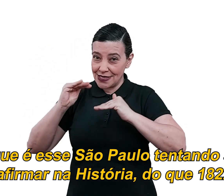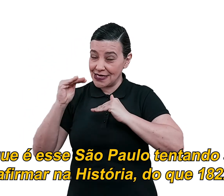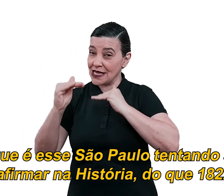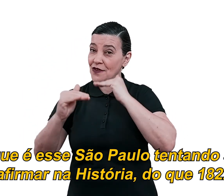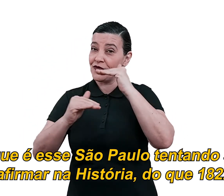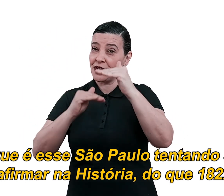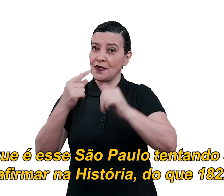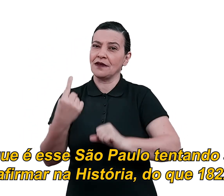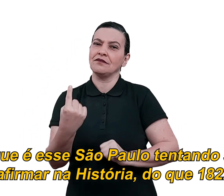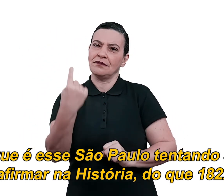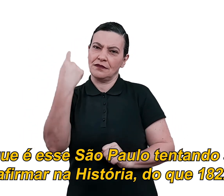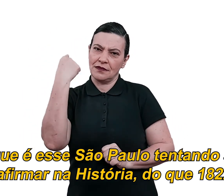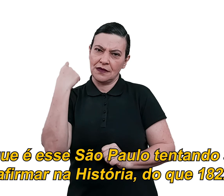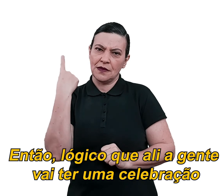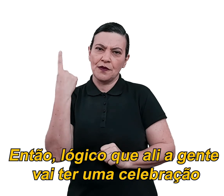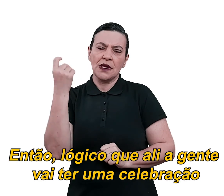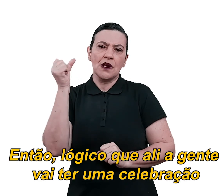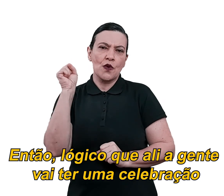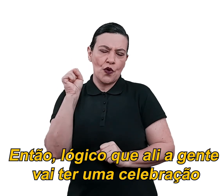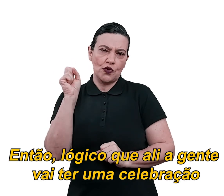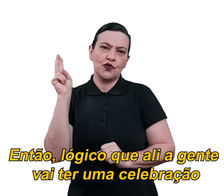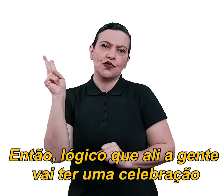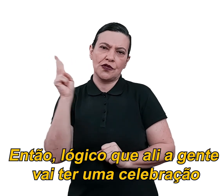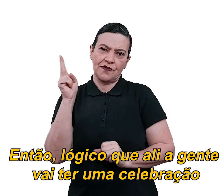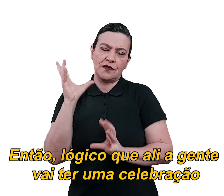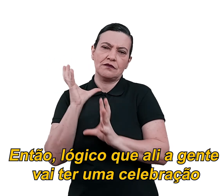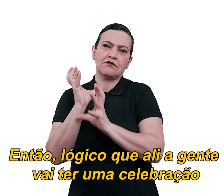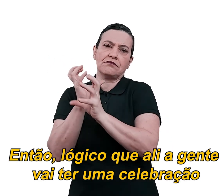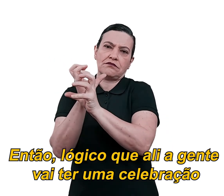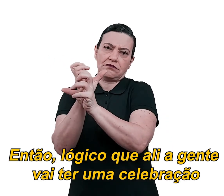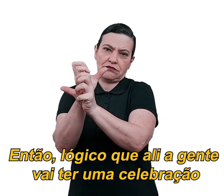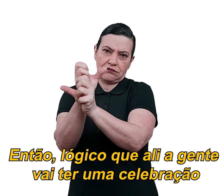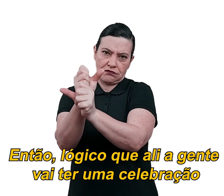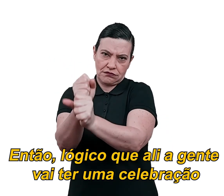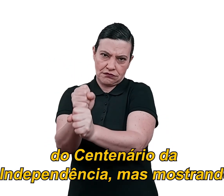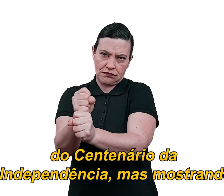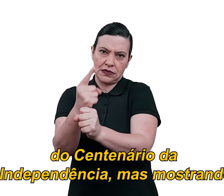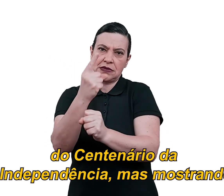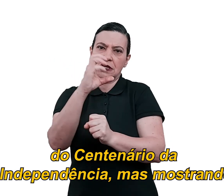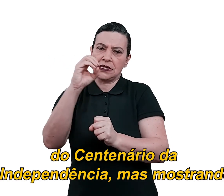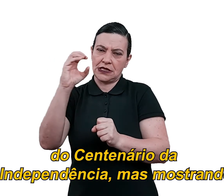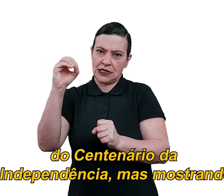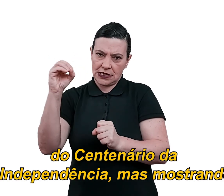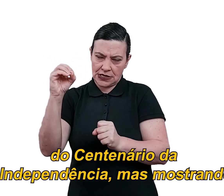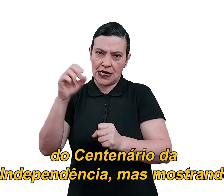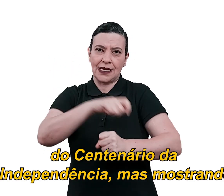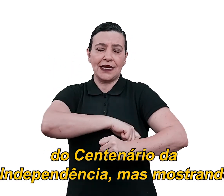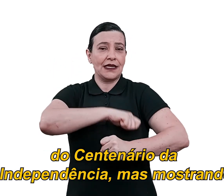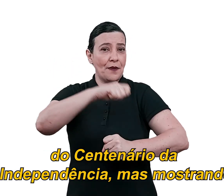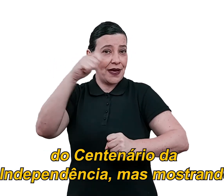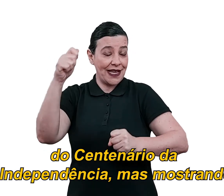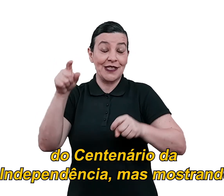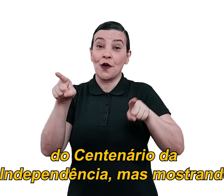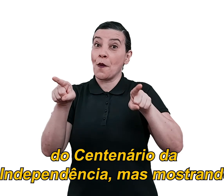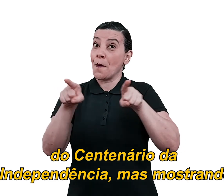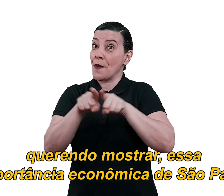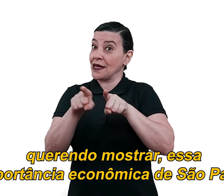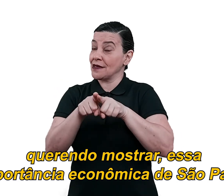história, do que 1822. Né? Então, lógico, ali a gente vai ter uma celebração do centenário da independência, mas